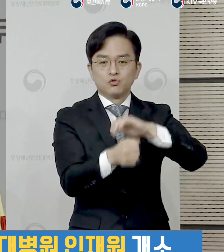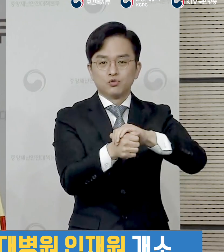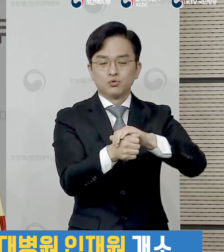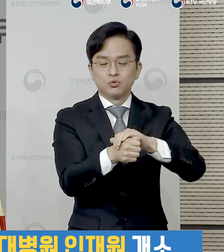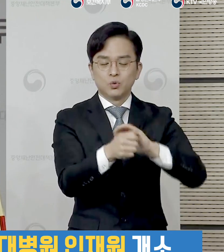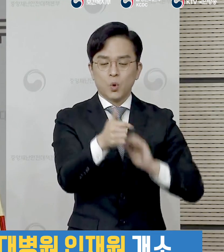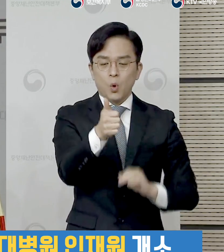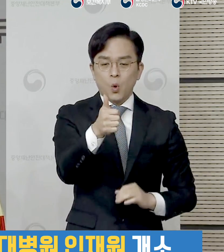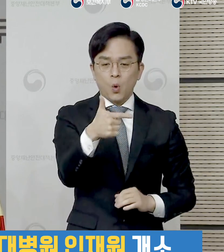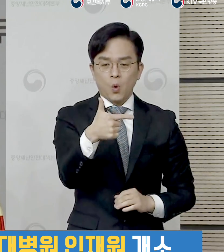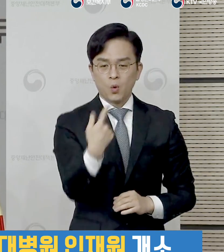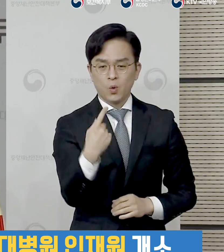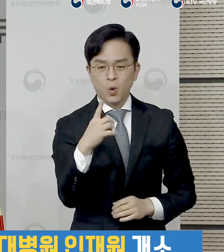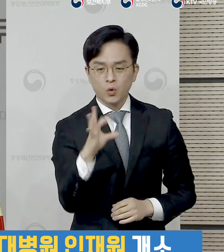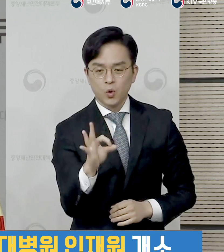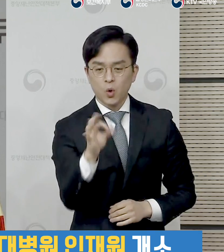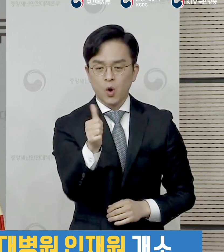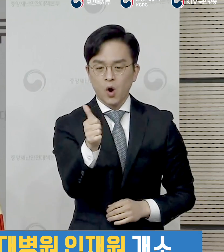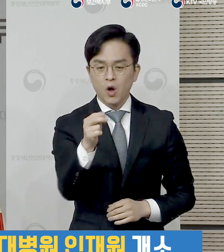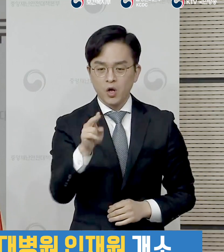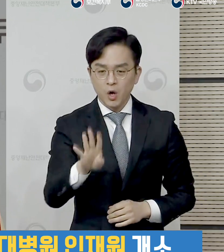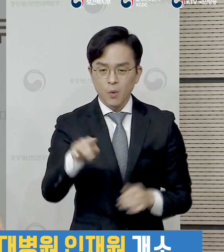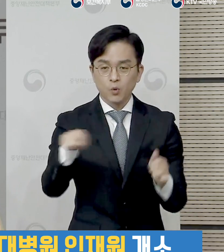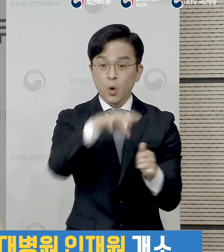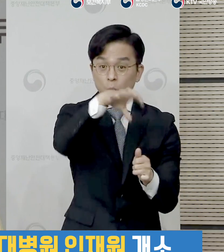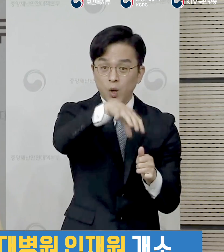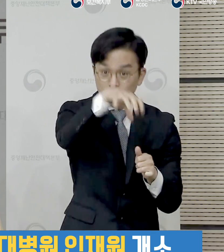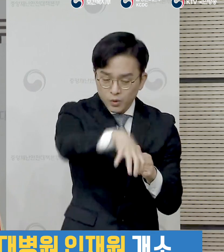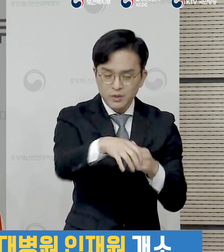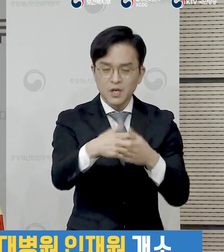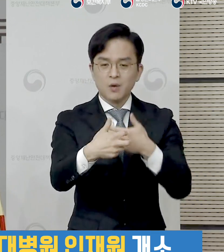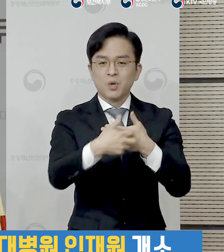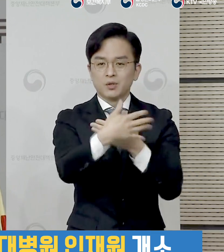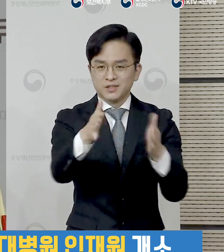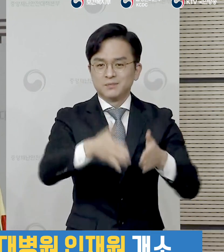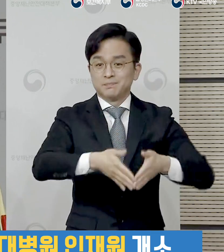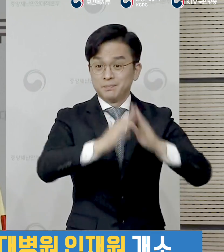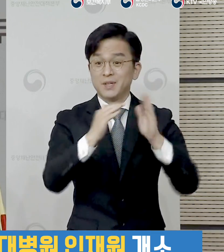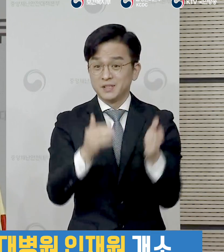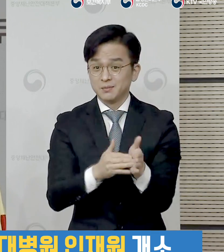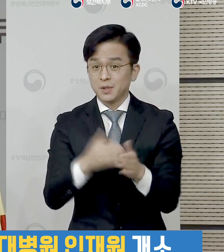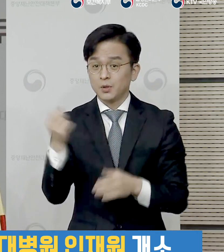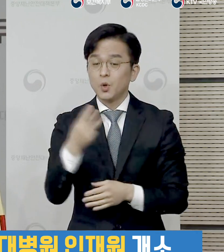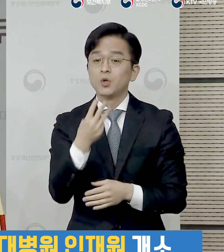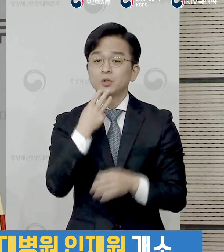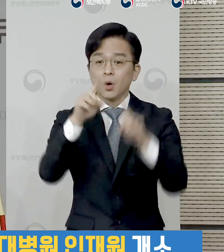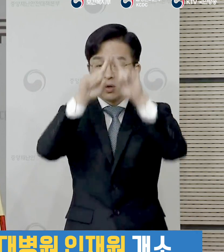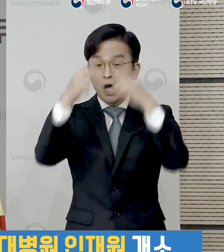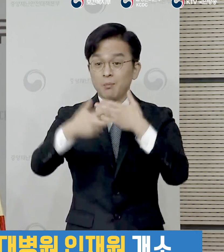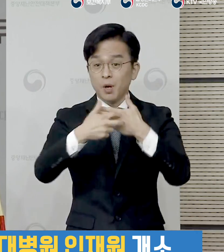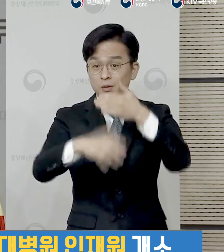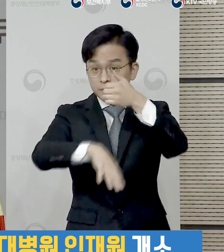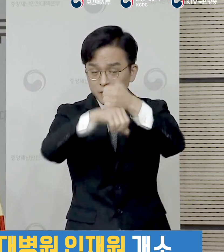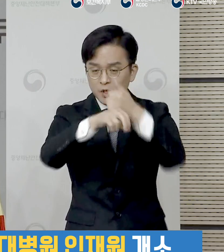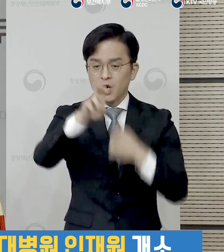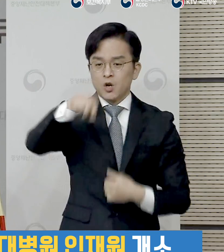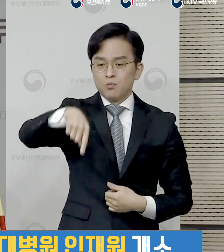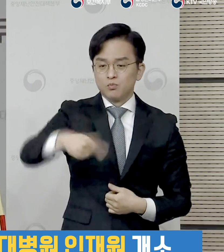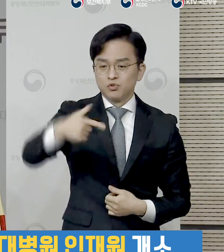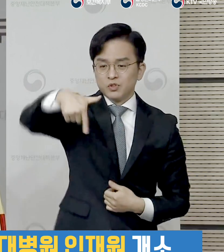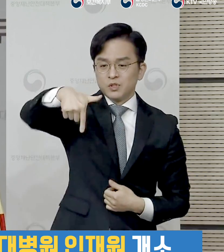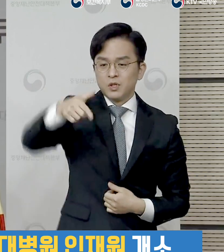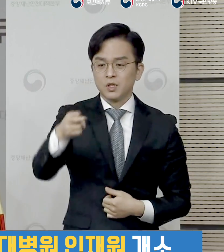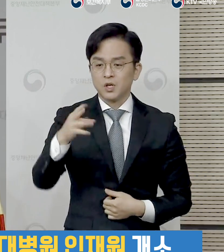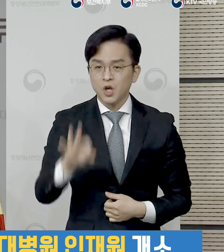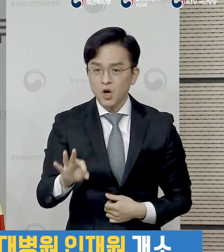농협교육원을 오늘부터 개소하게 됩니다. 또한 서울대병원이 지원하는 문경 서울대병원